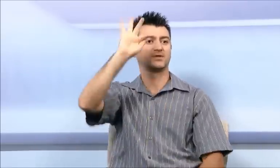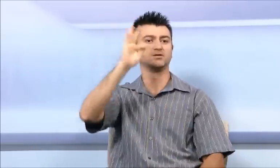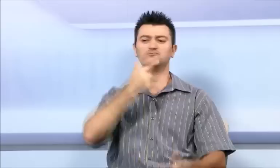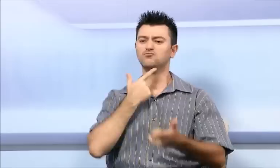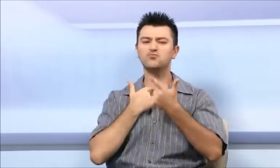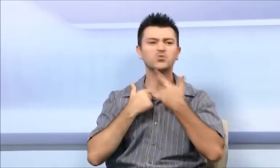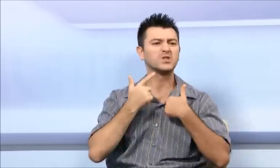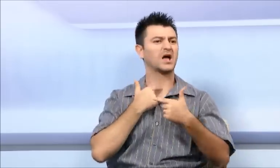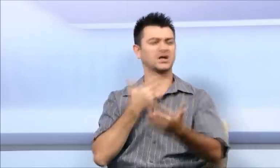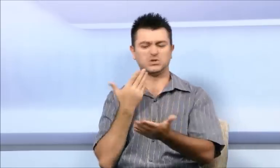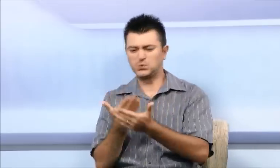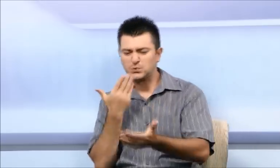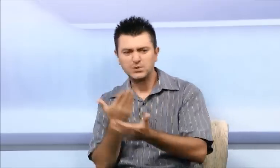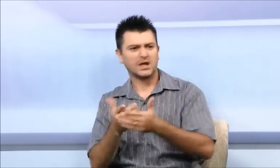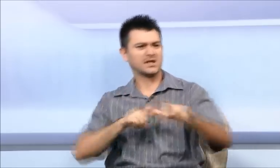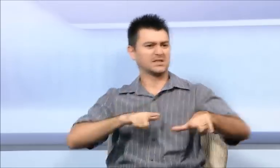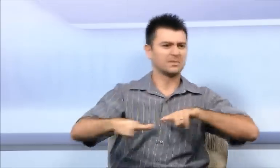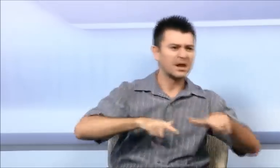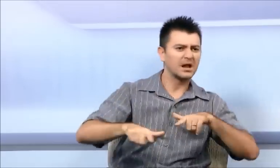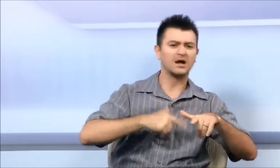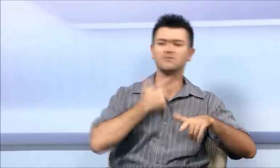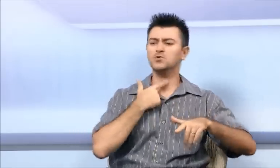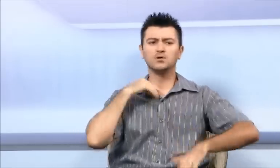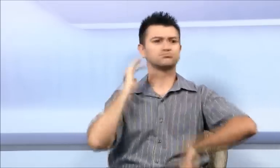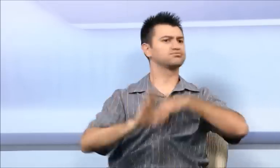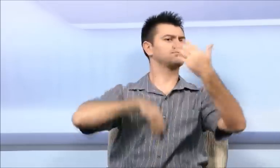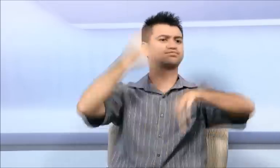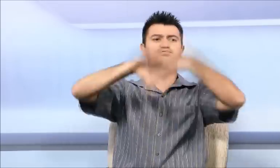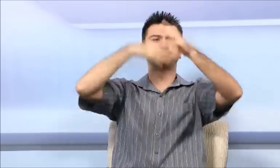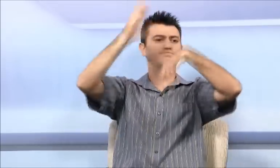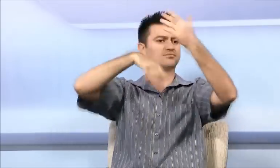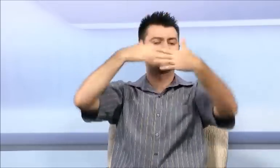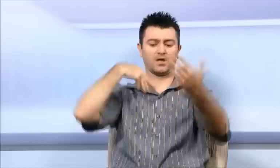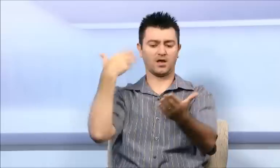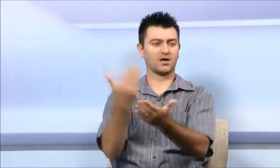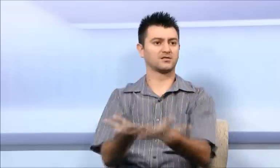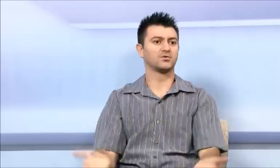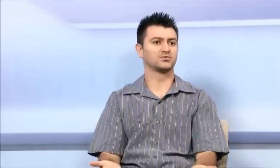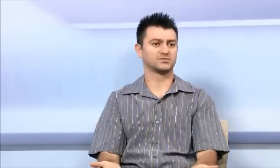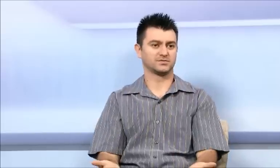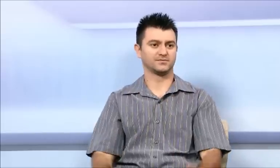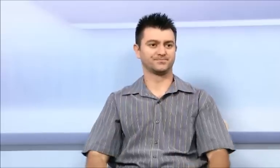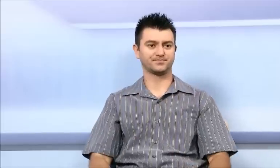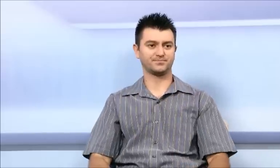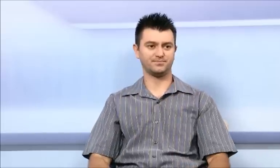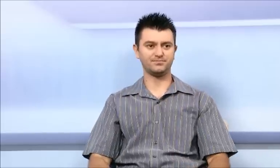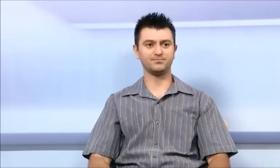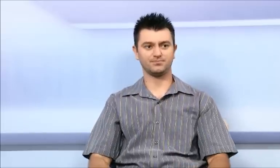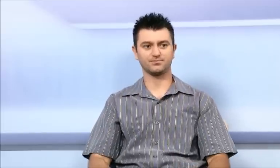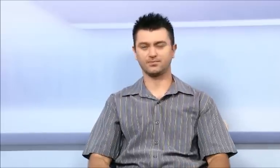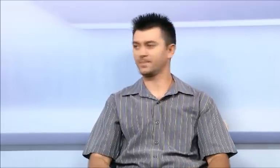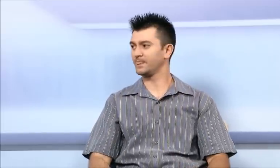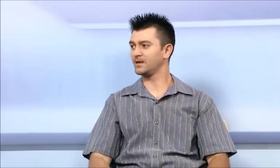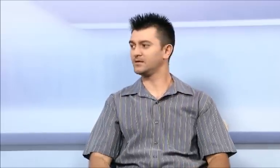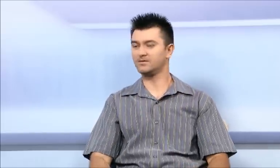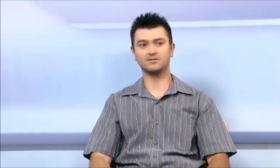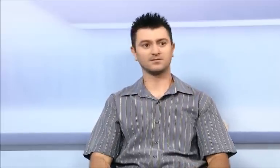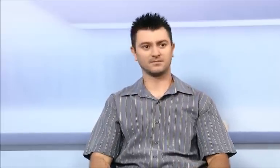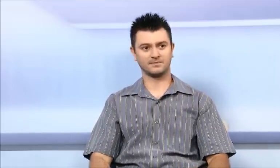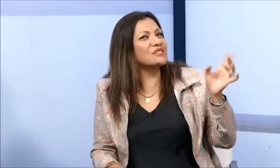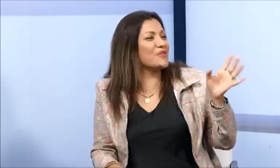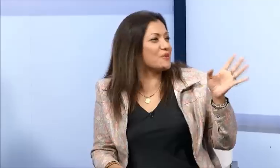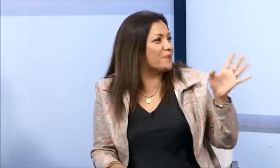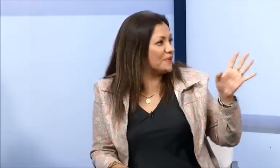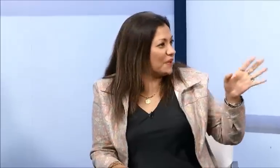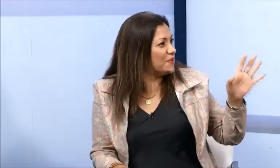Aí eu comecei a querer estudar, querer me desenvolver, conseguir outras profissões e até hoje estou engajado nisso.